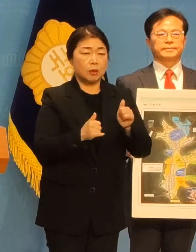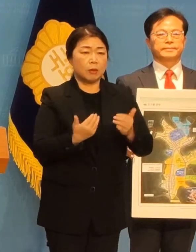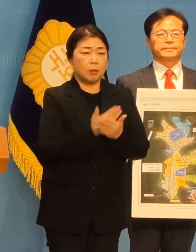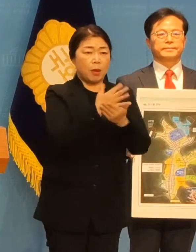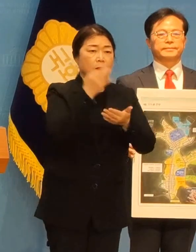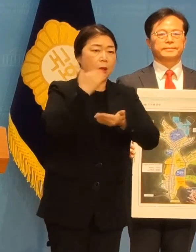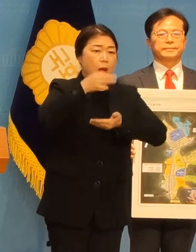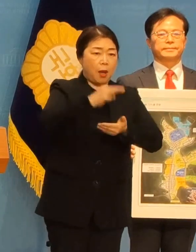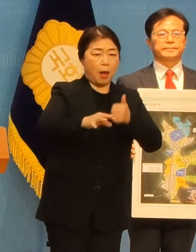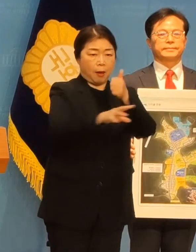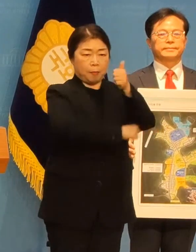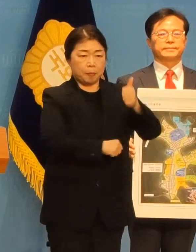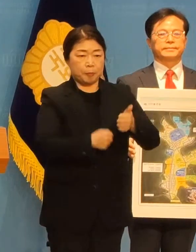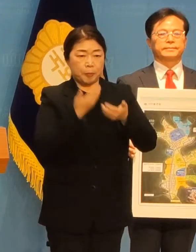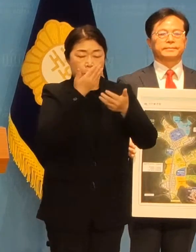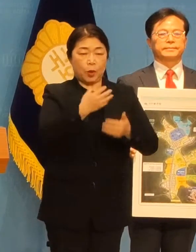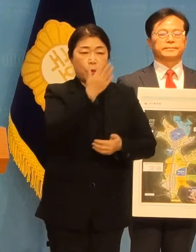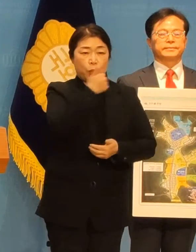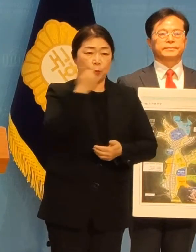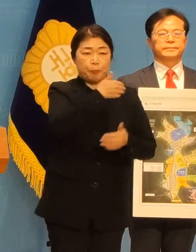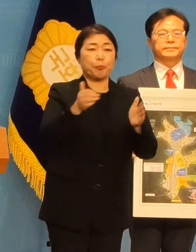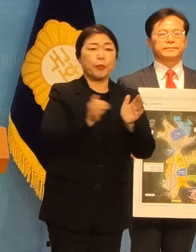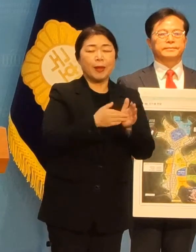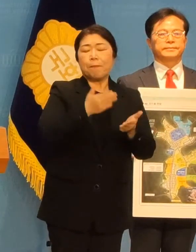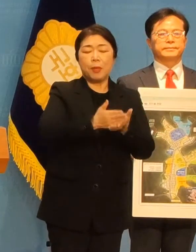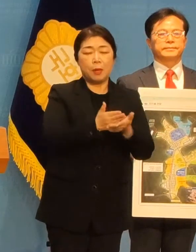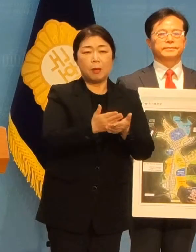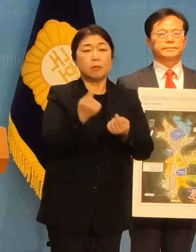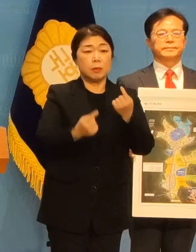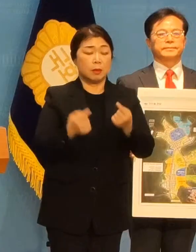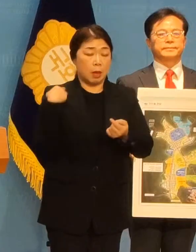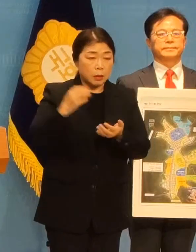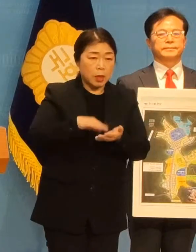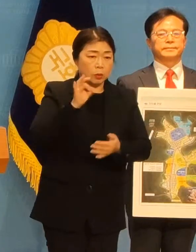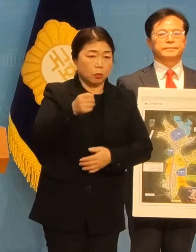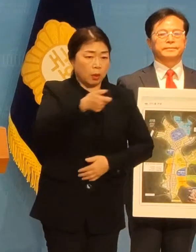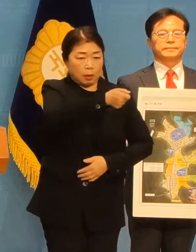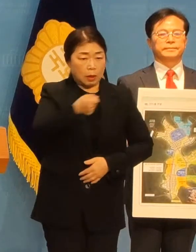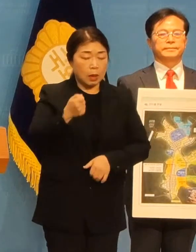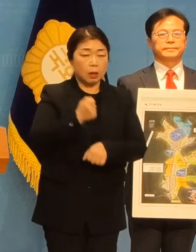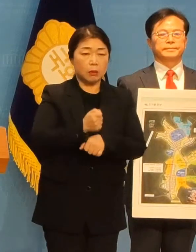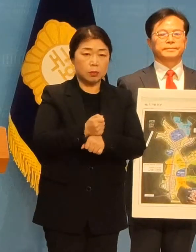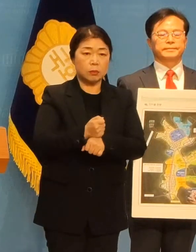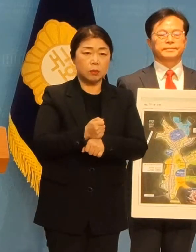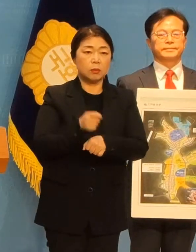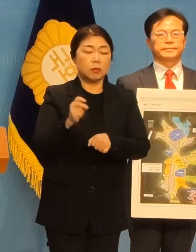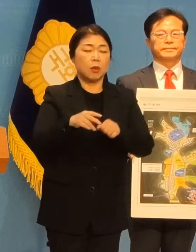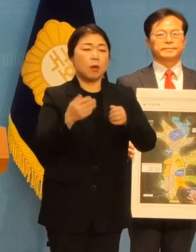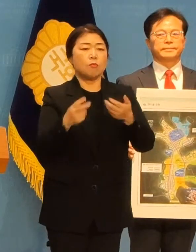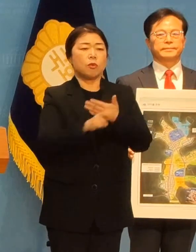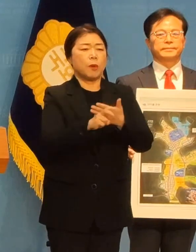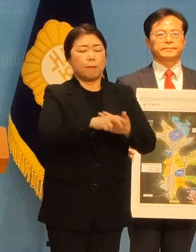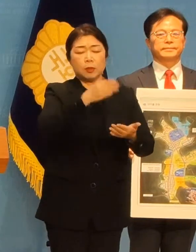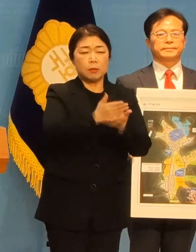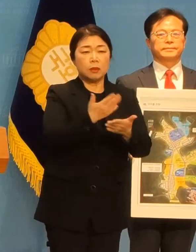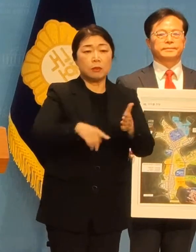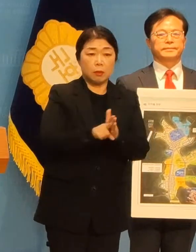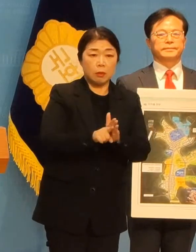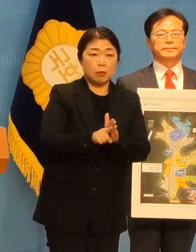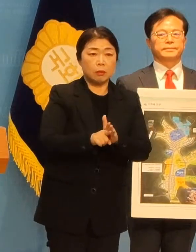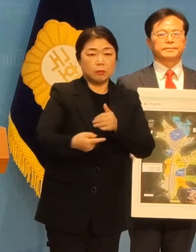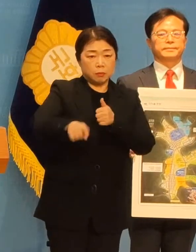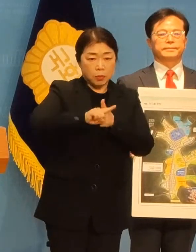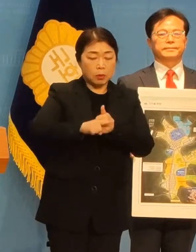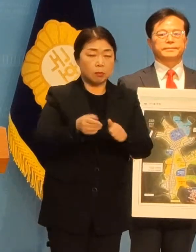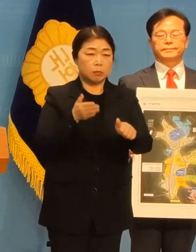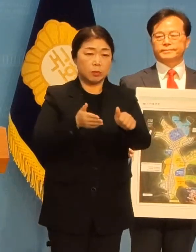아니라 범죄자로부터 안전한 나라를 만들어 주실 것을 강력히 촉구합니다.